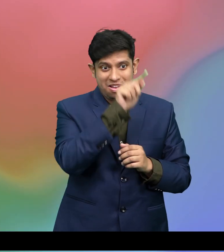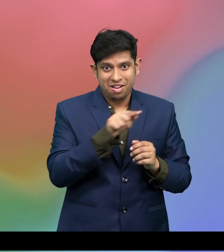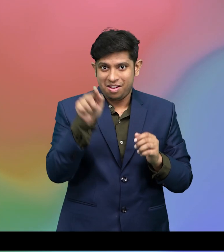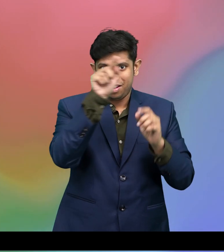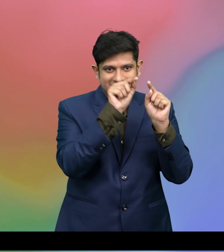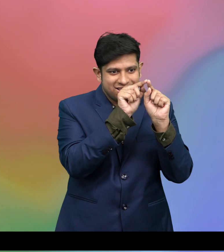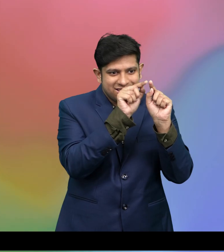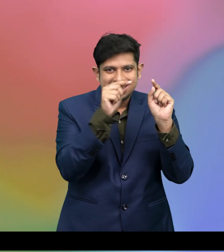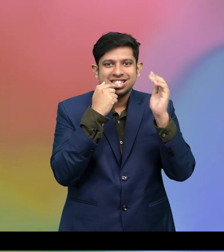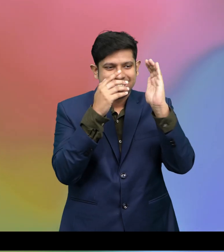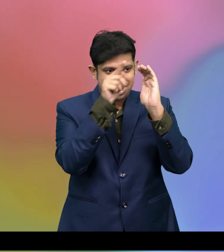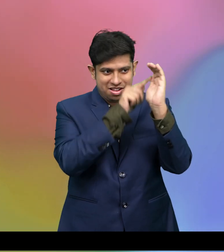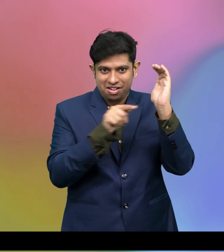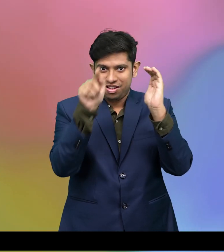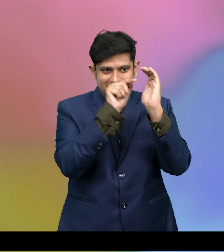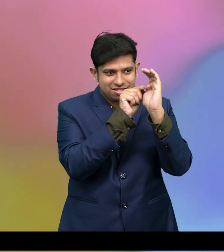मुख्य अक्ष,